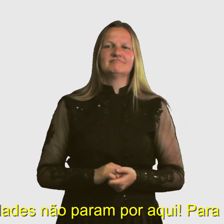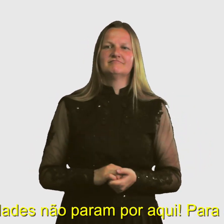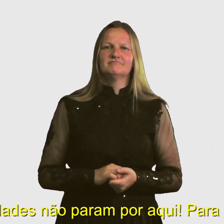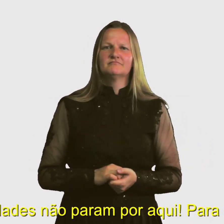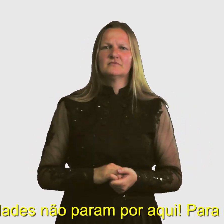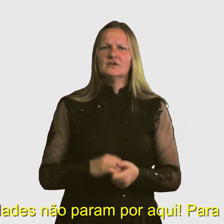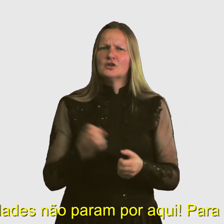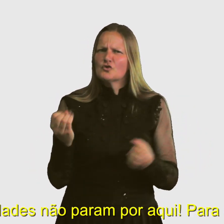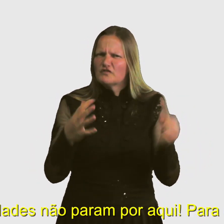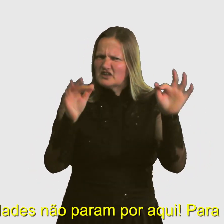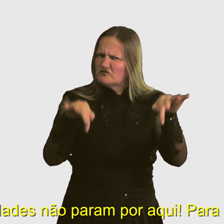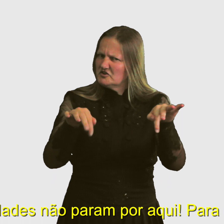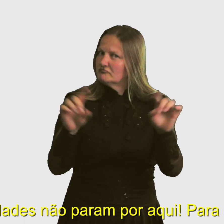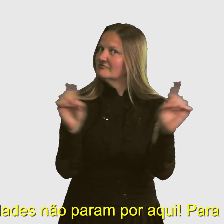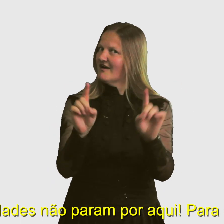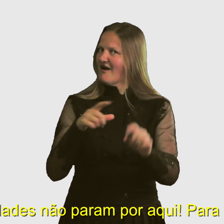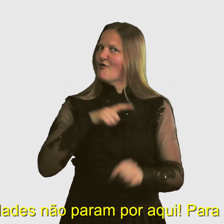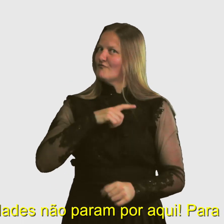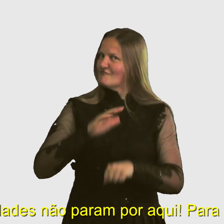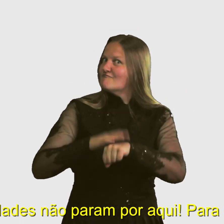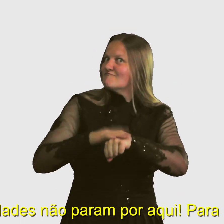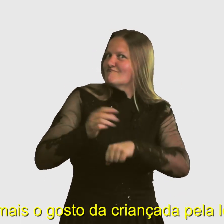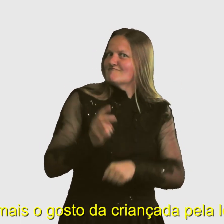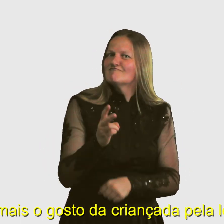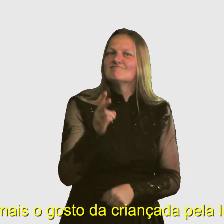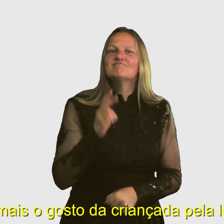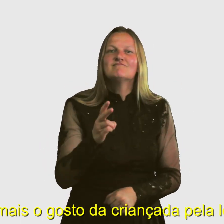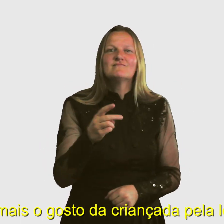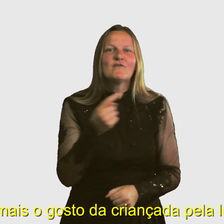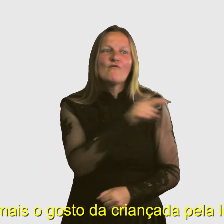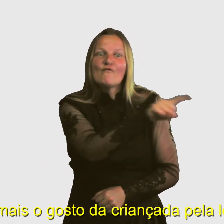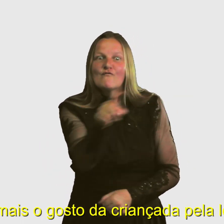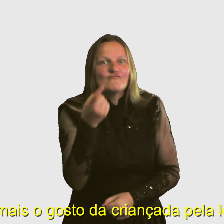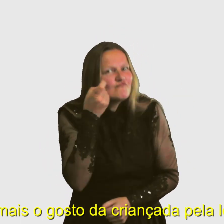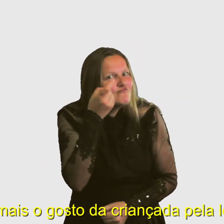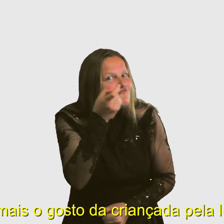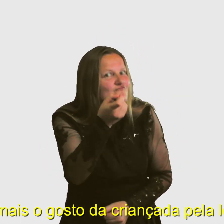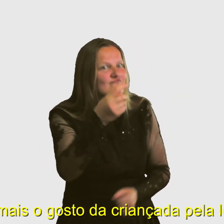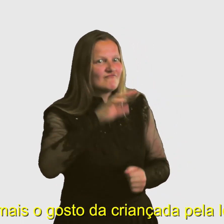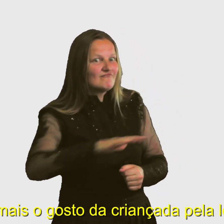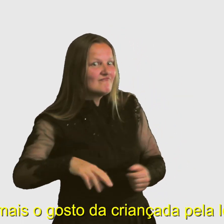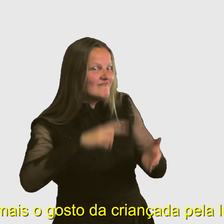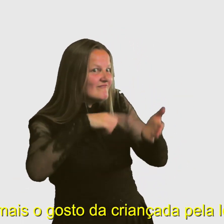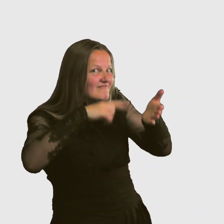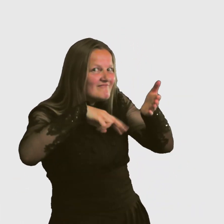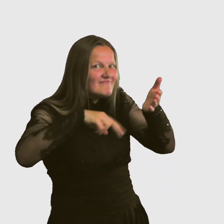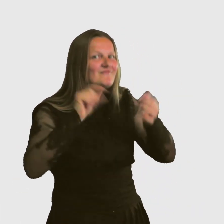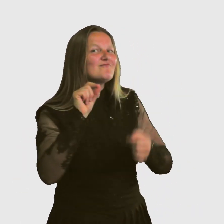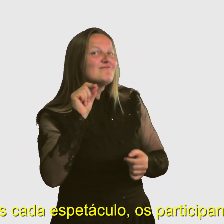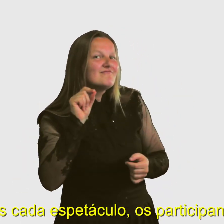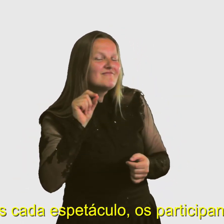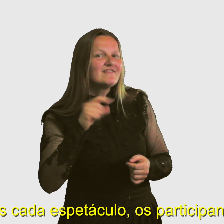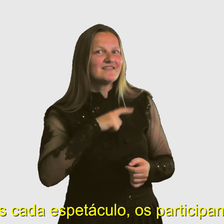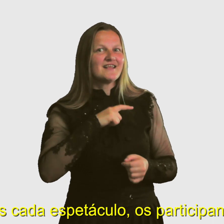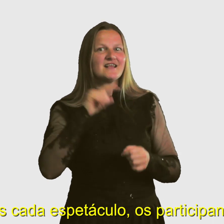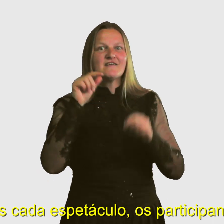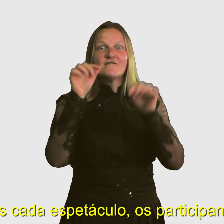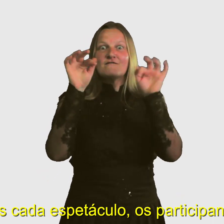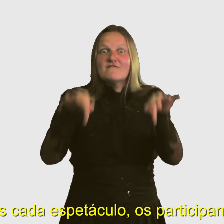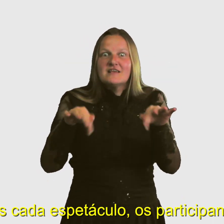as novidades não param por aqui. Para despertar ainda mais o gosto da criançada pela leitura, após cada